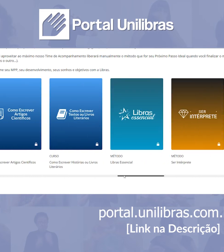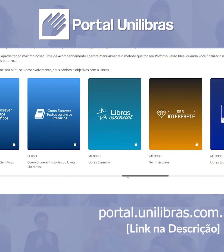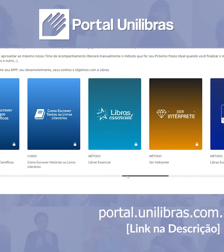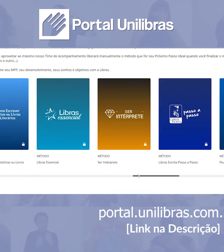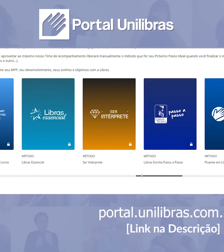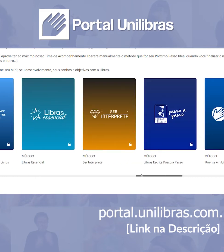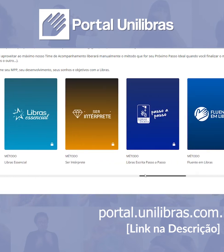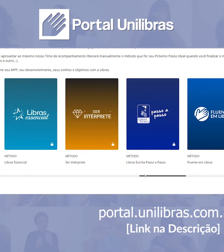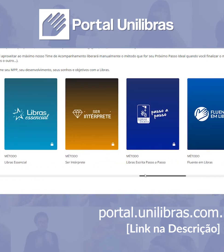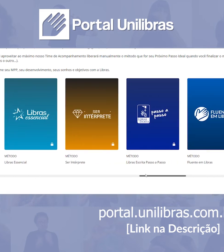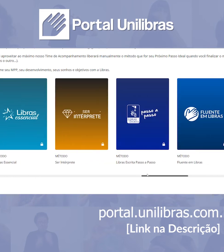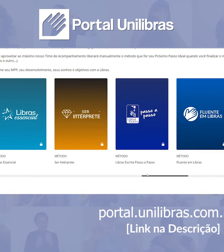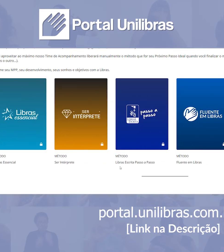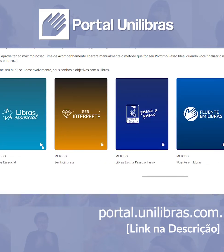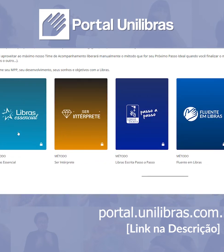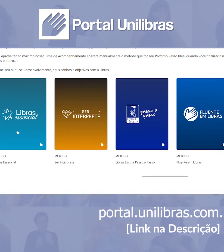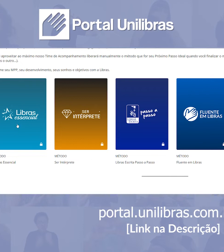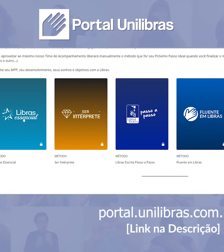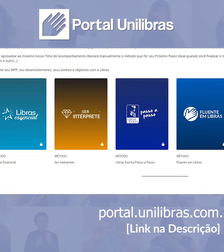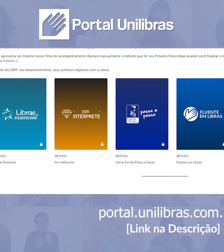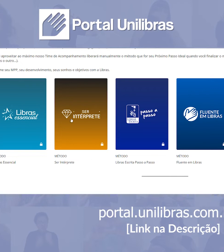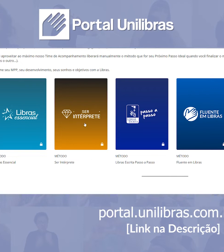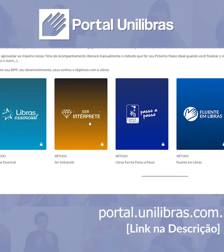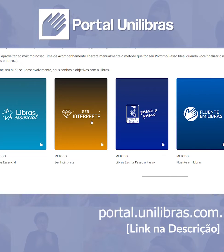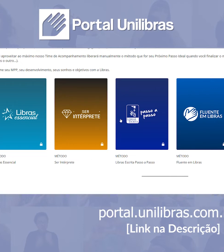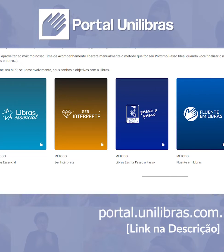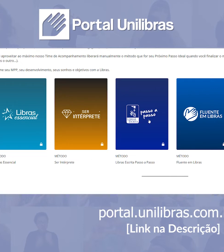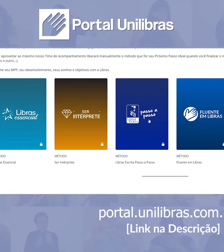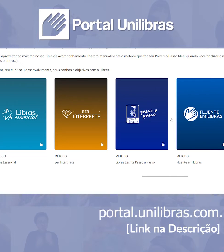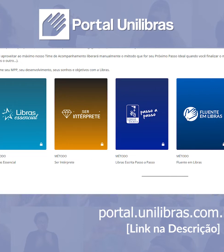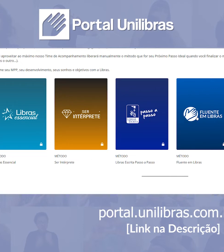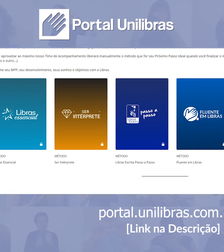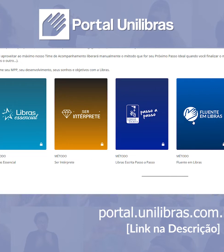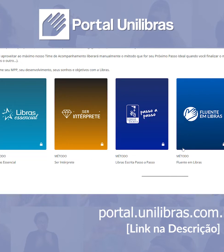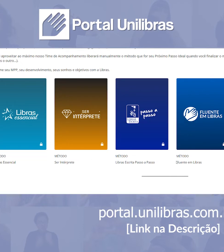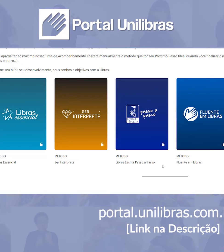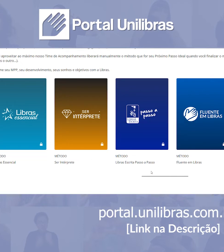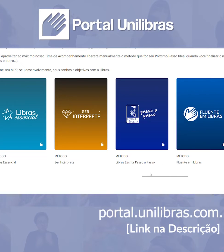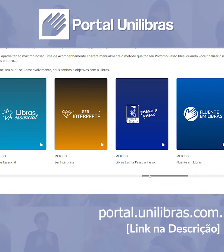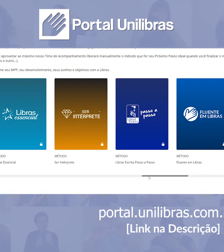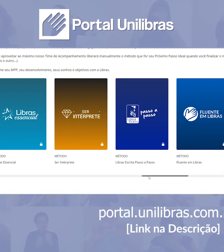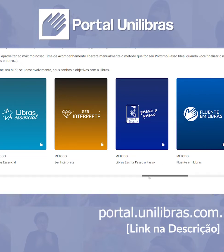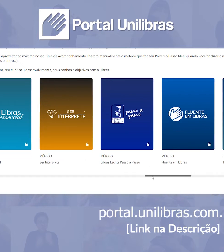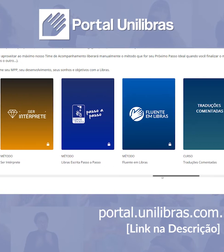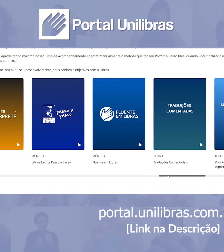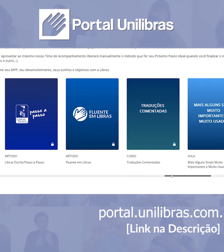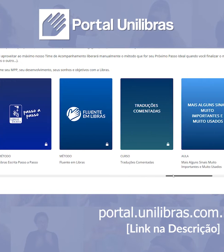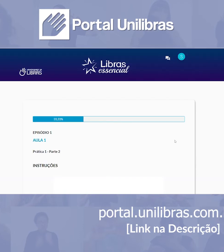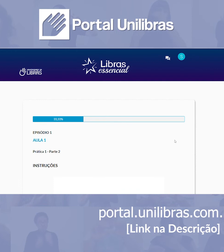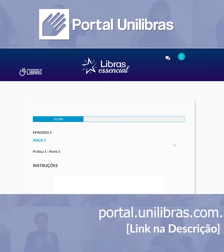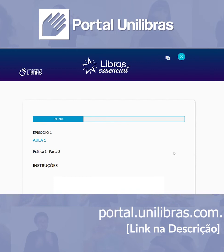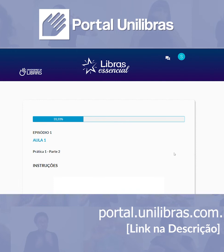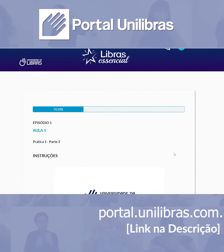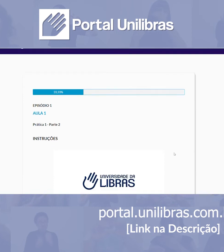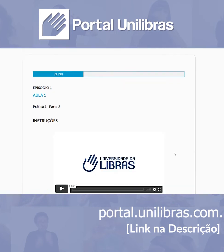nosso acompanhamento, orientação, direcionamento para você poder aprender, se desenvolver e avançar, independente do